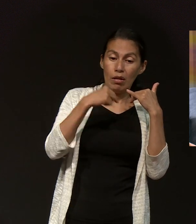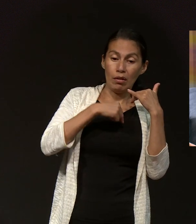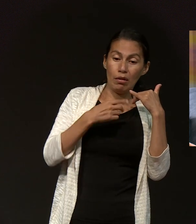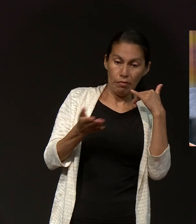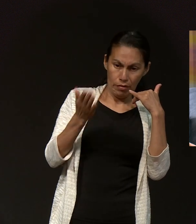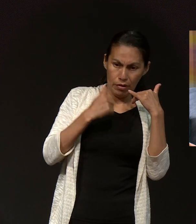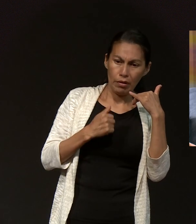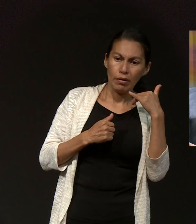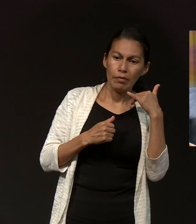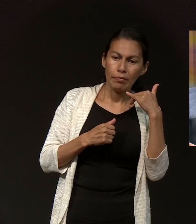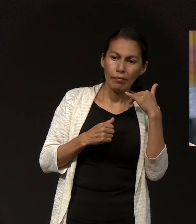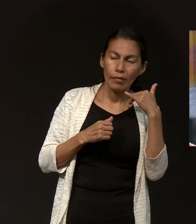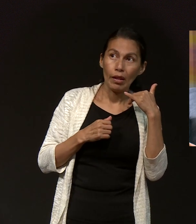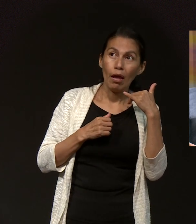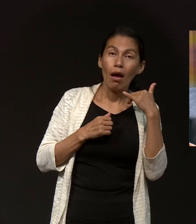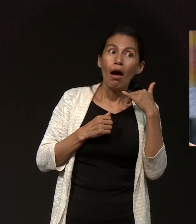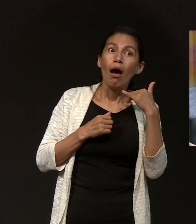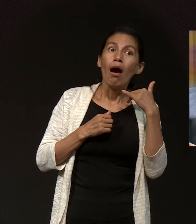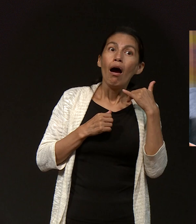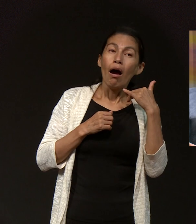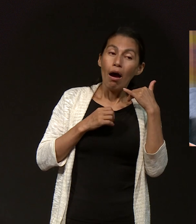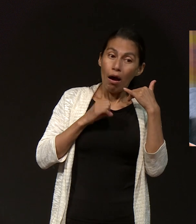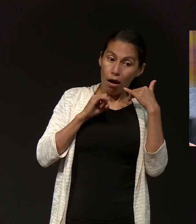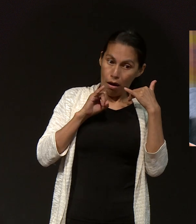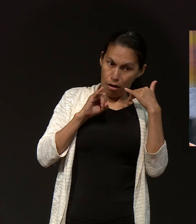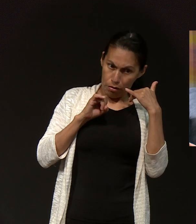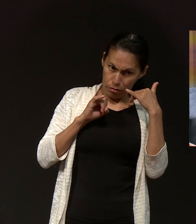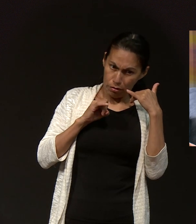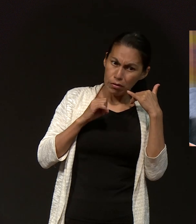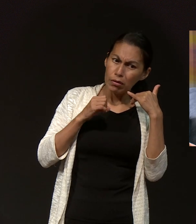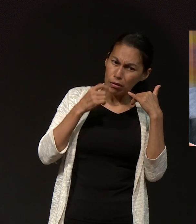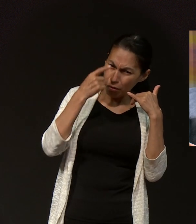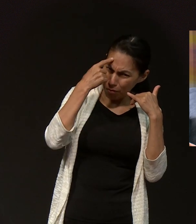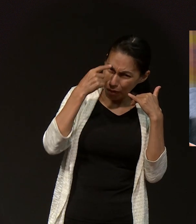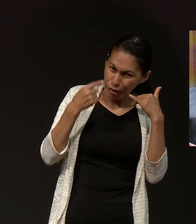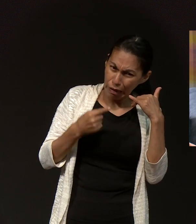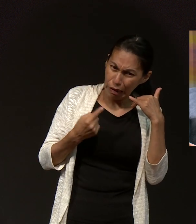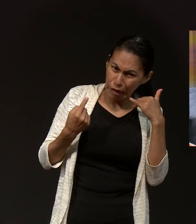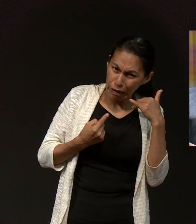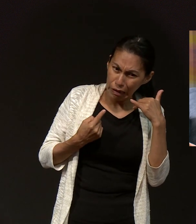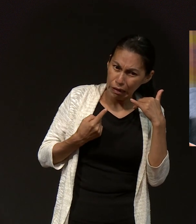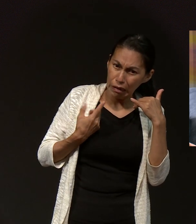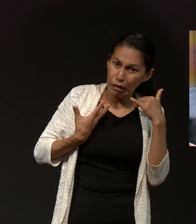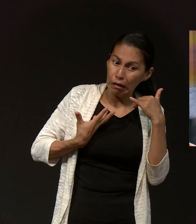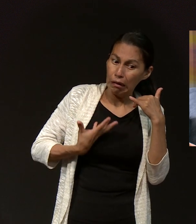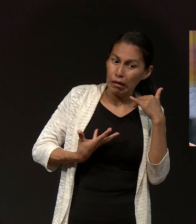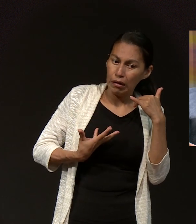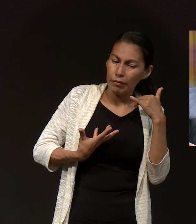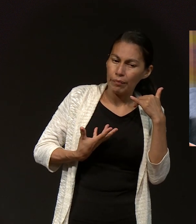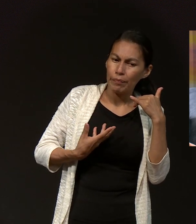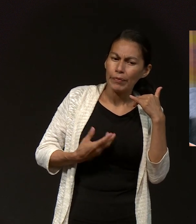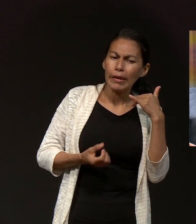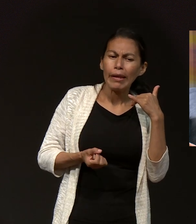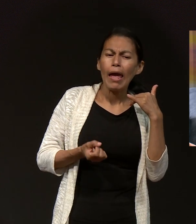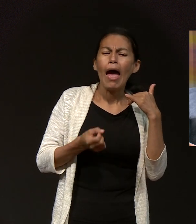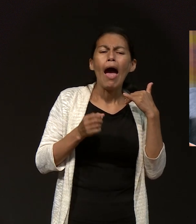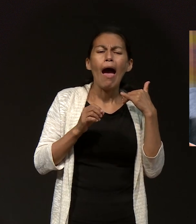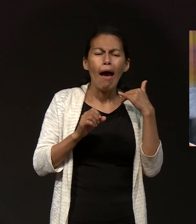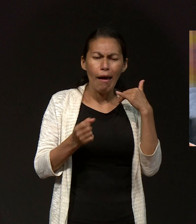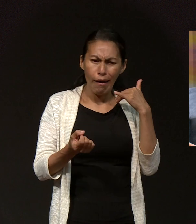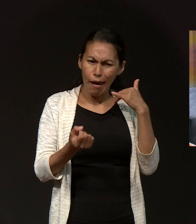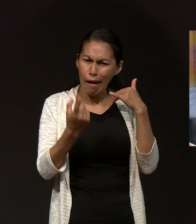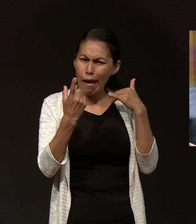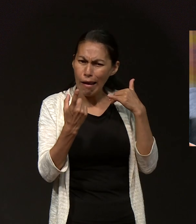venga aquí a la estación de policía. Y yo, sí, dígame, ¿para qué? Dice, es que